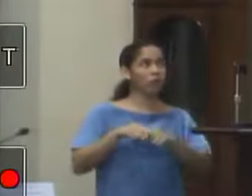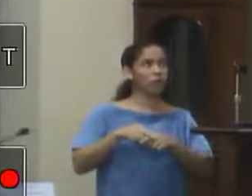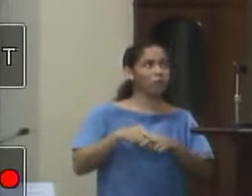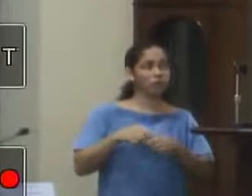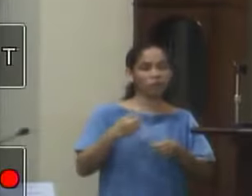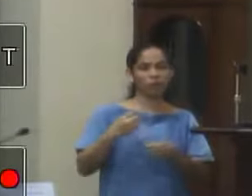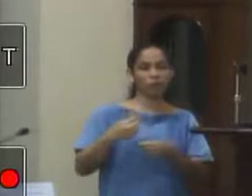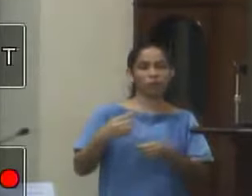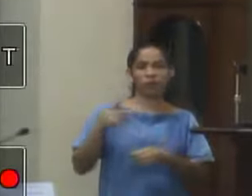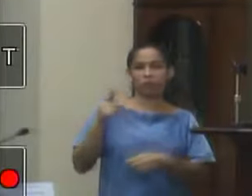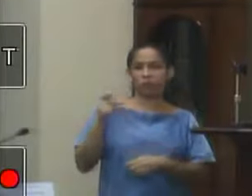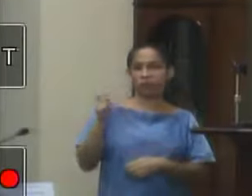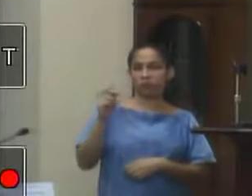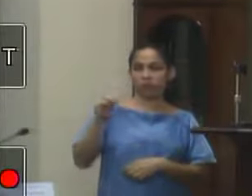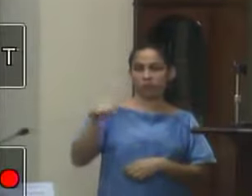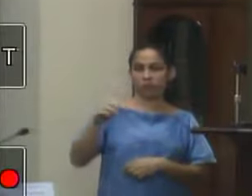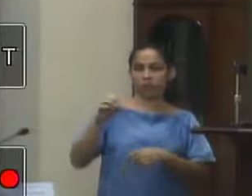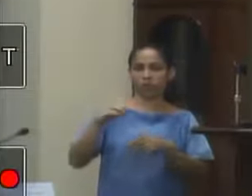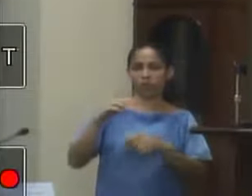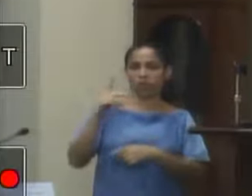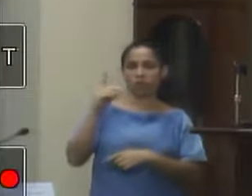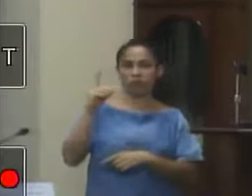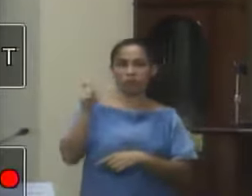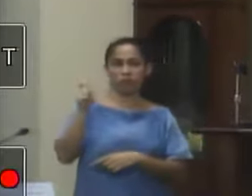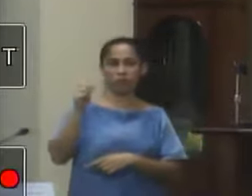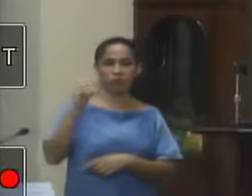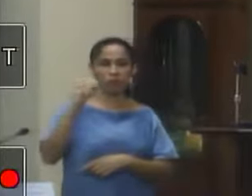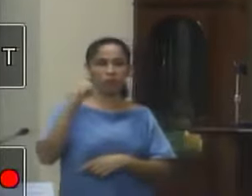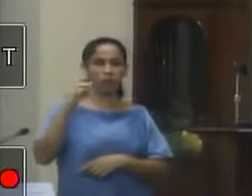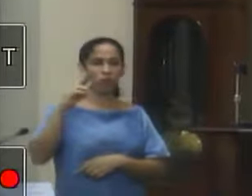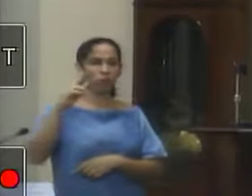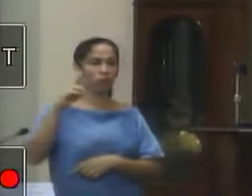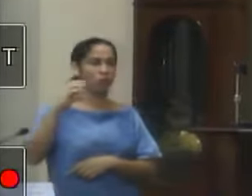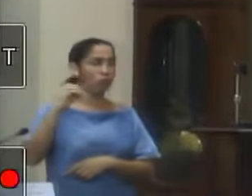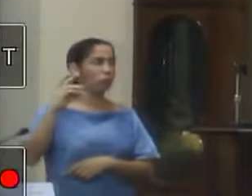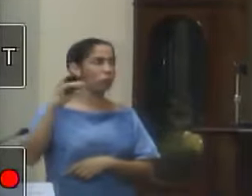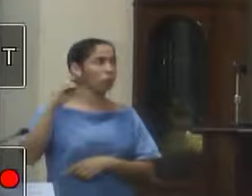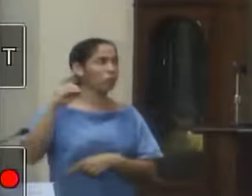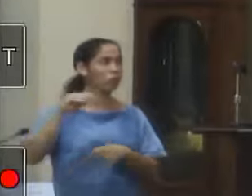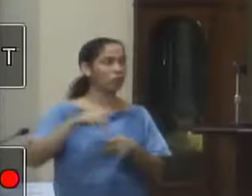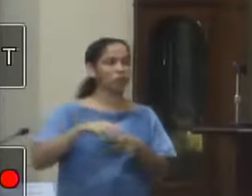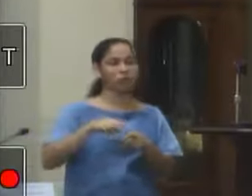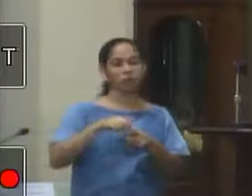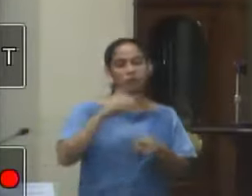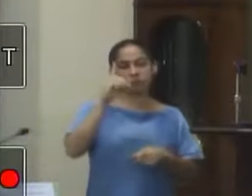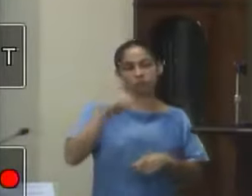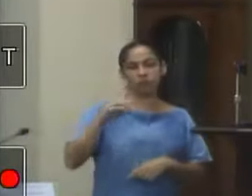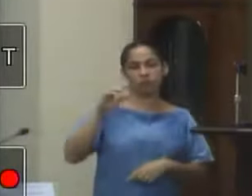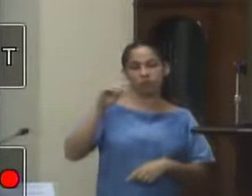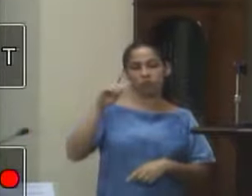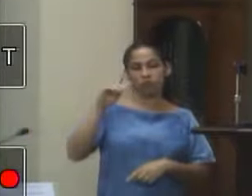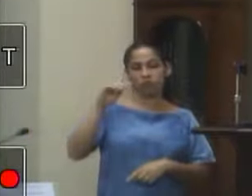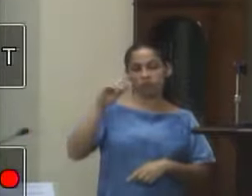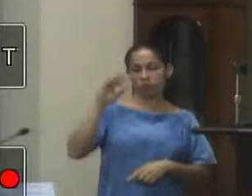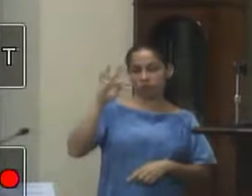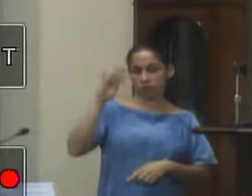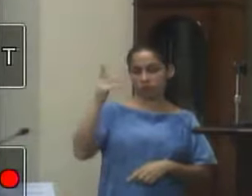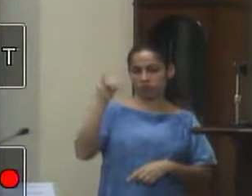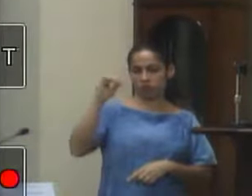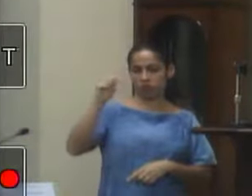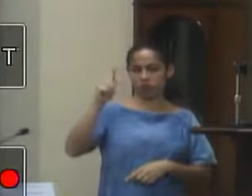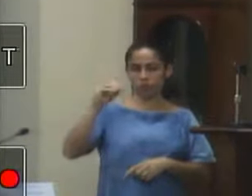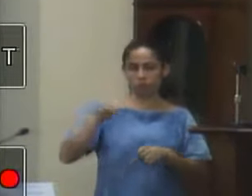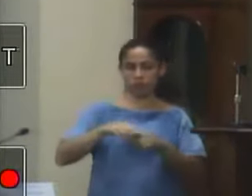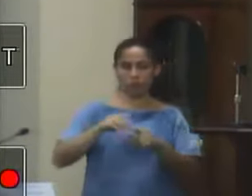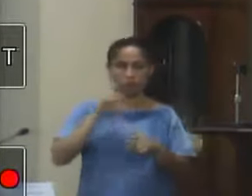no Parque da Concórdia, foram recebidos pela equipe toda do INEA lá, do Thiago, que está como gestor do parque, e ficaram